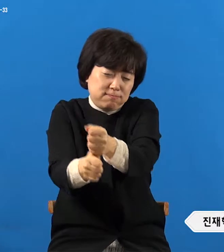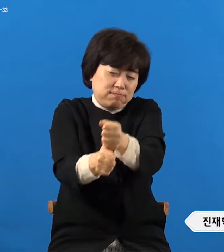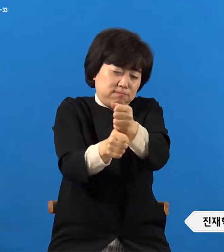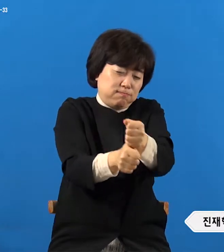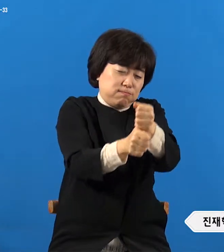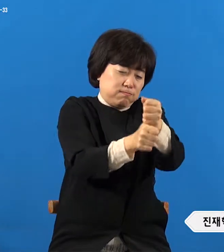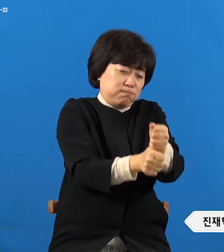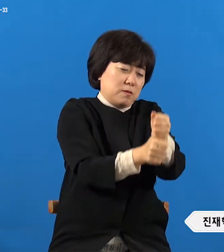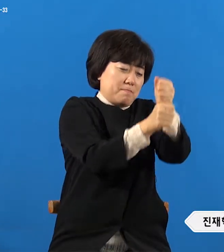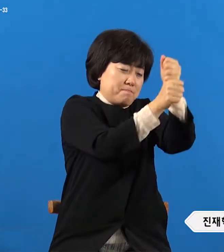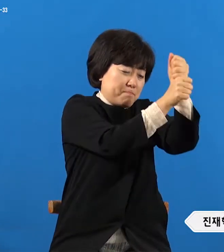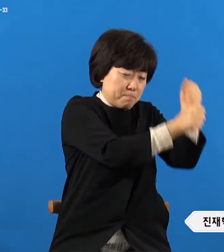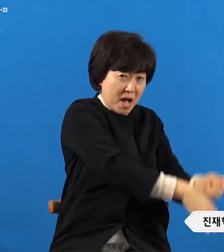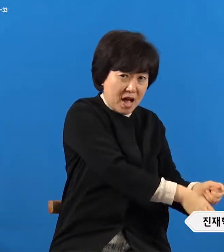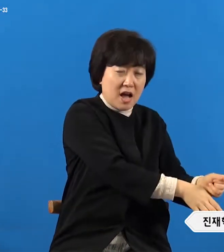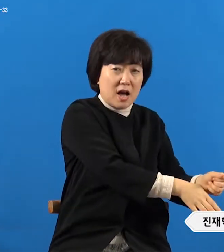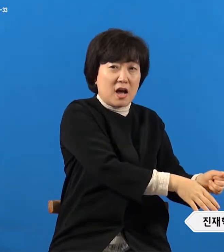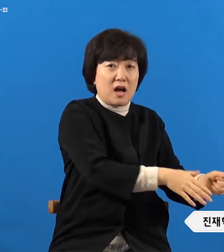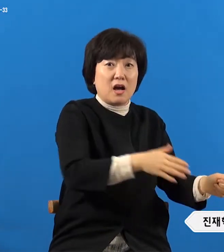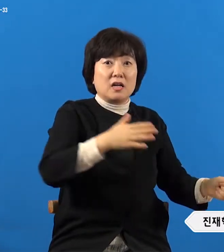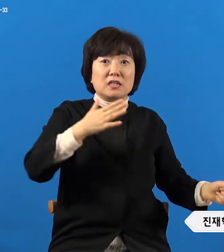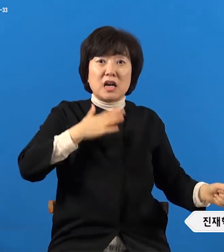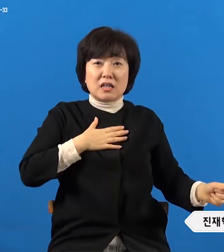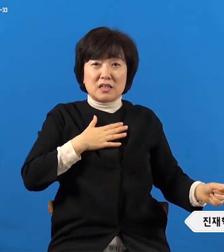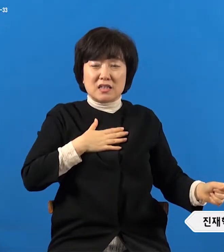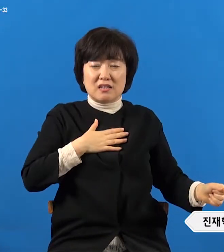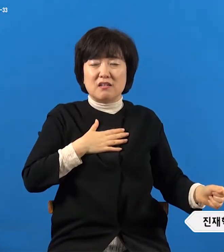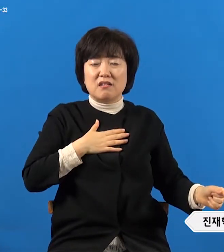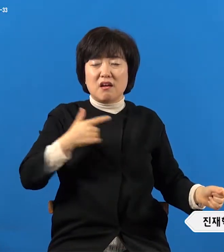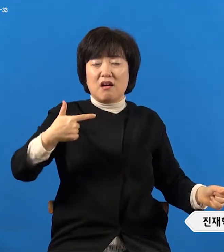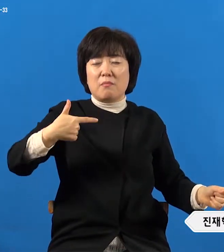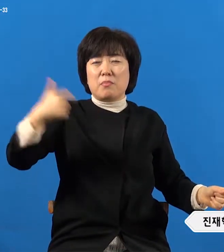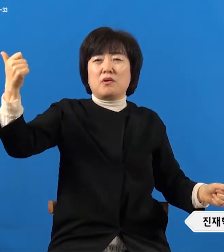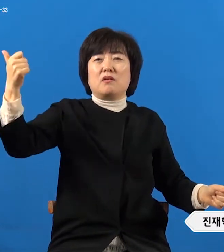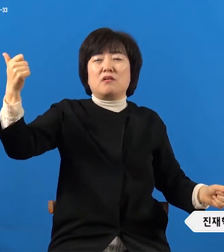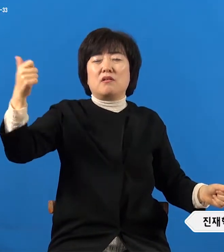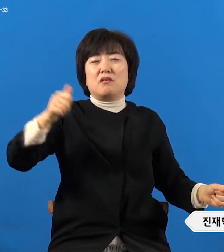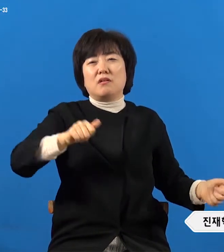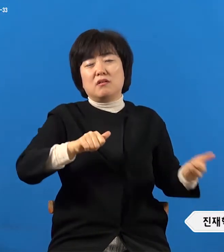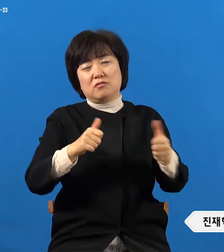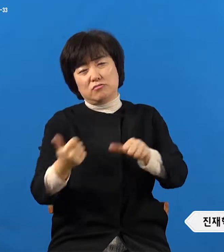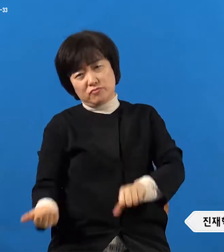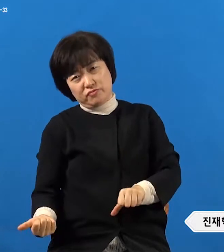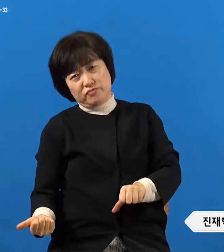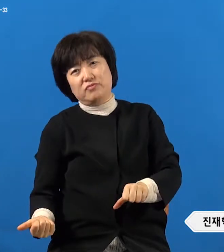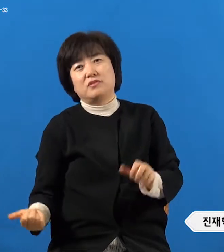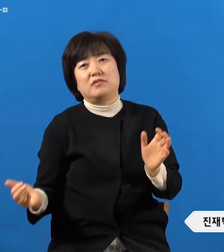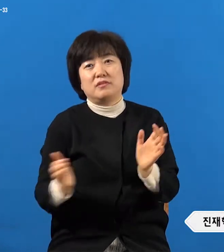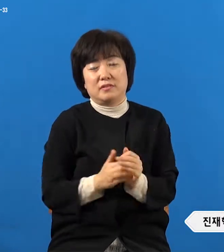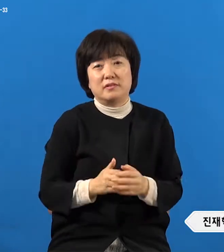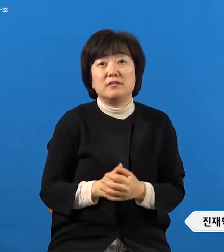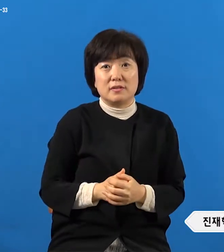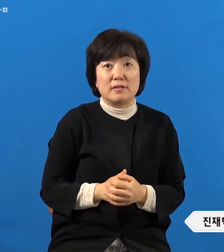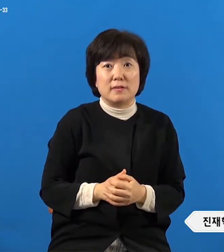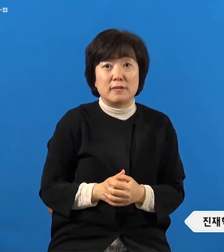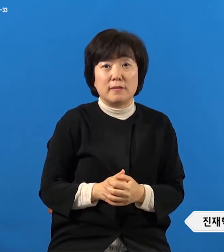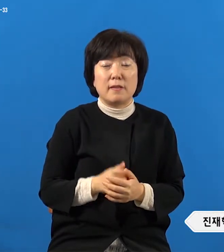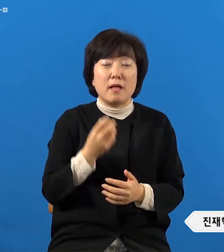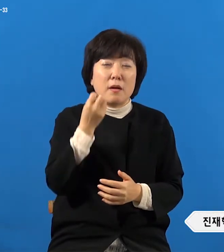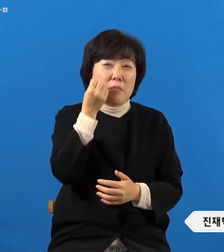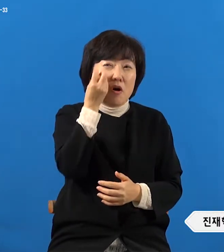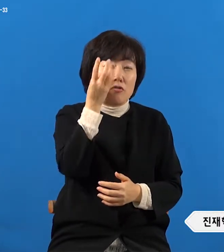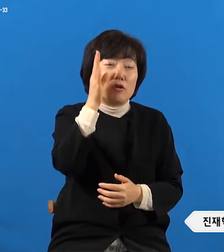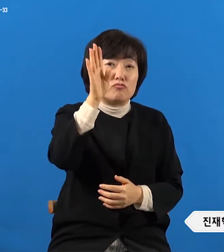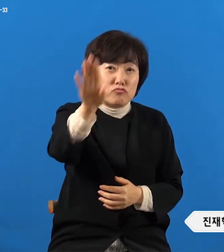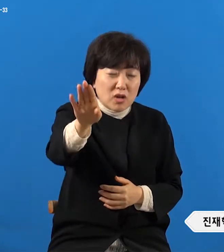참호까지 밀어넣는 순간, 그는 적탄에 총을 맞고 전사하고 맙니다. 몇 달